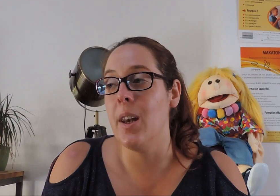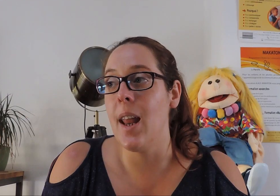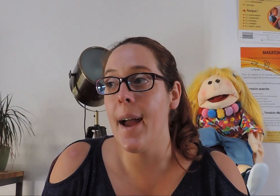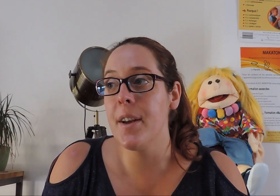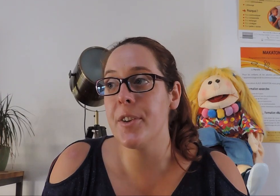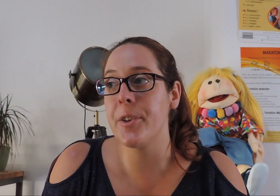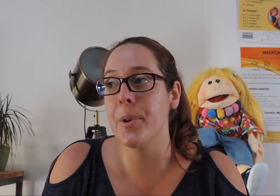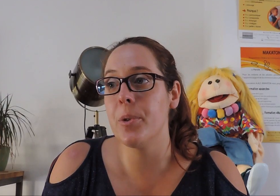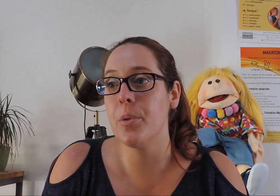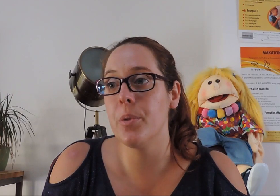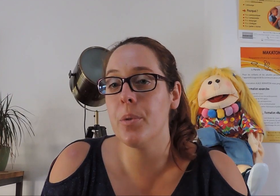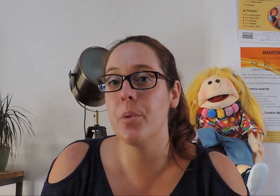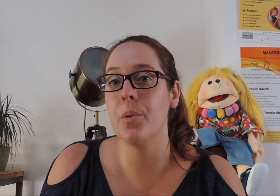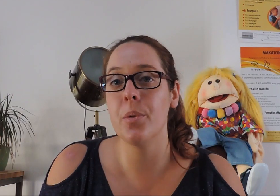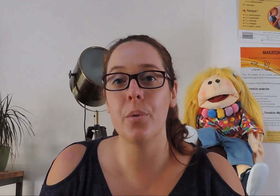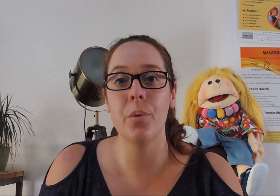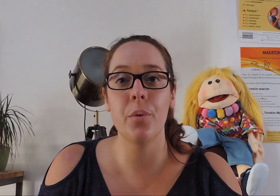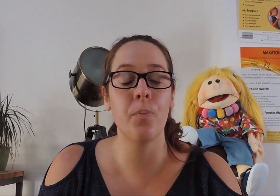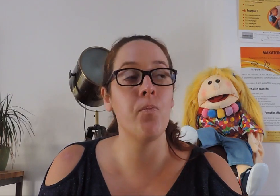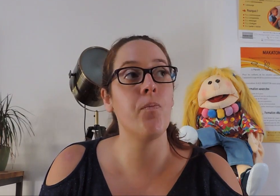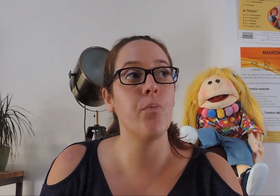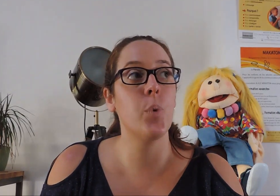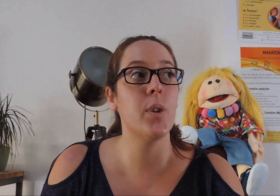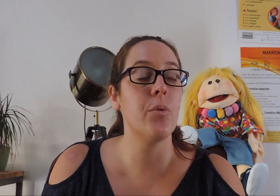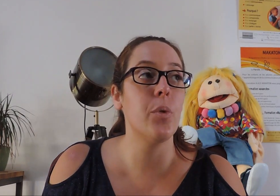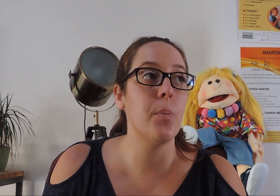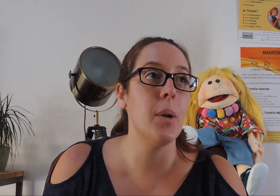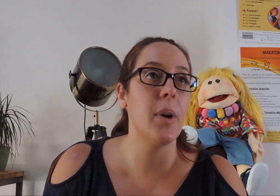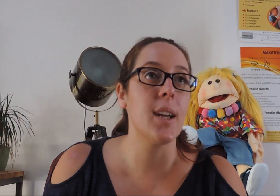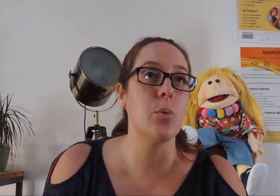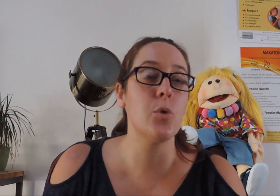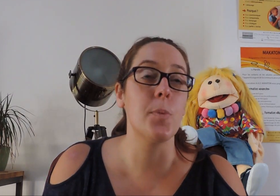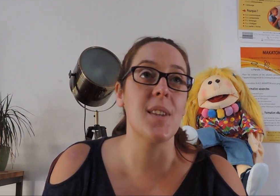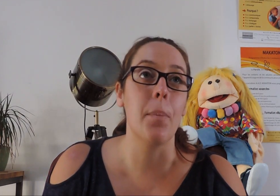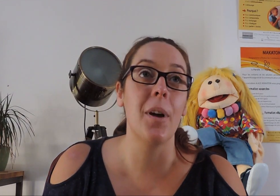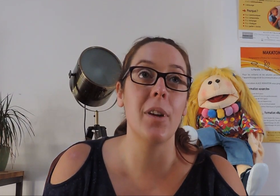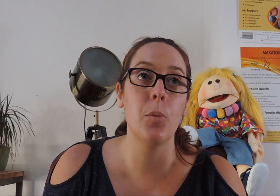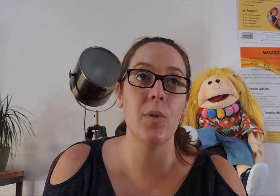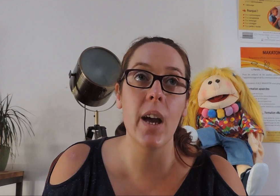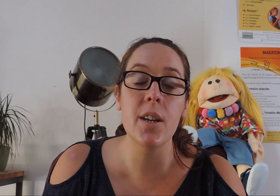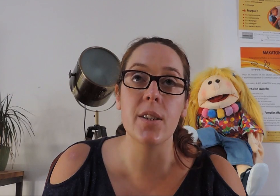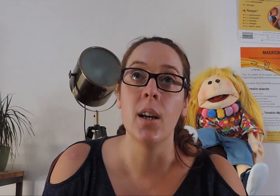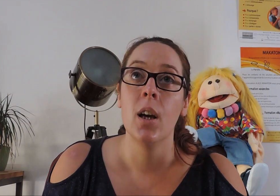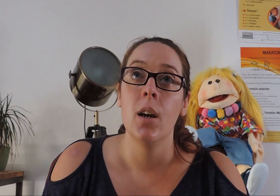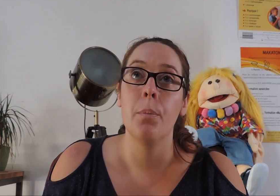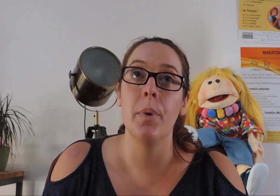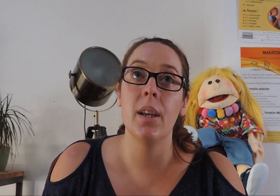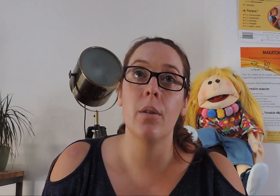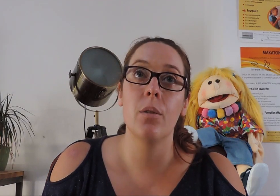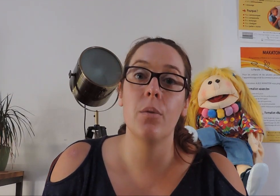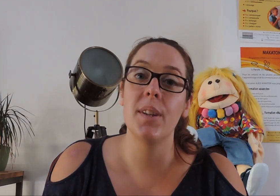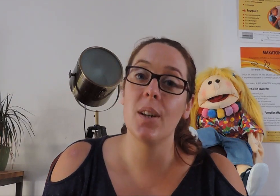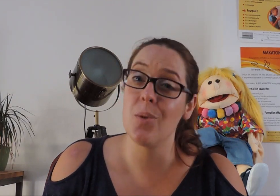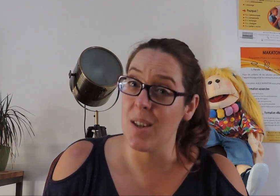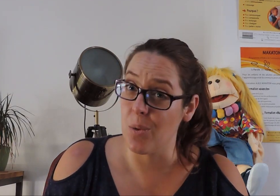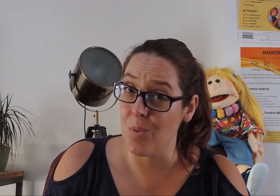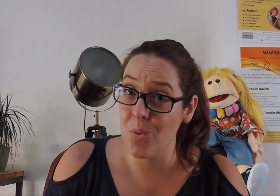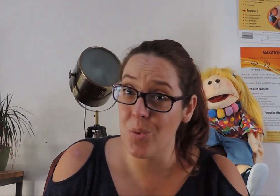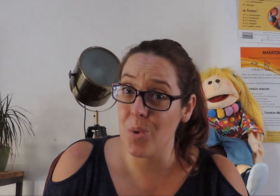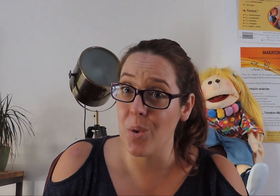l'âge de pour développer le magathon je pense qu n pas vraiment d'âge mais on va dire que c'est comme toute